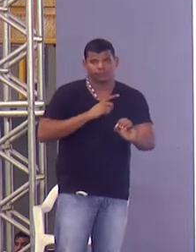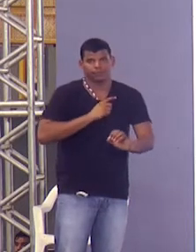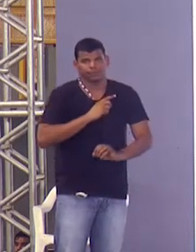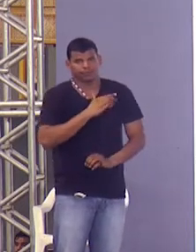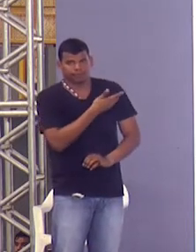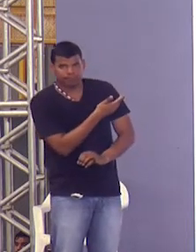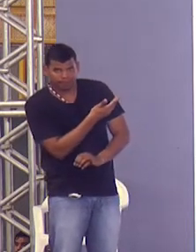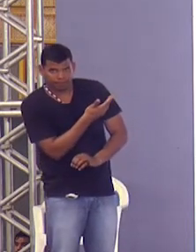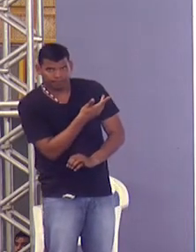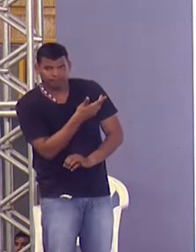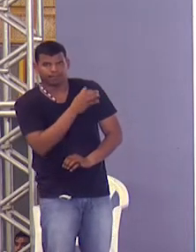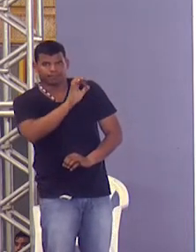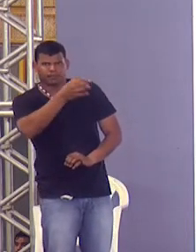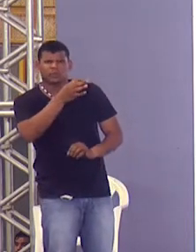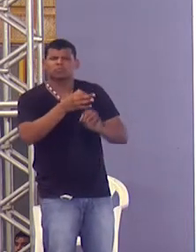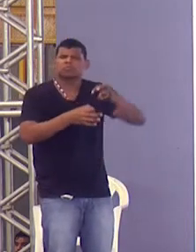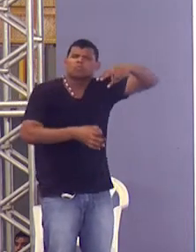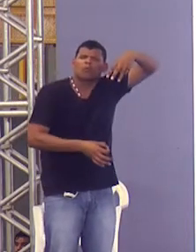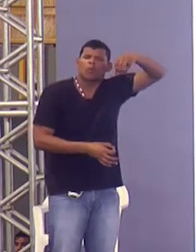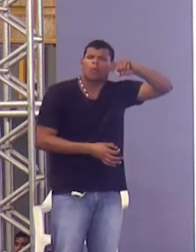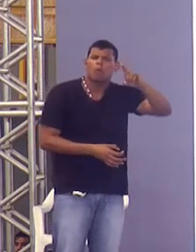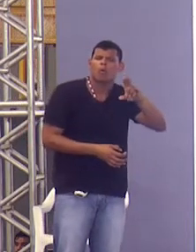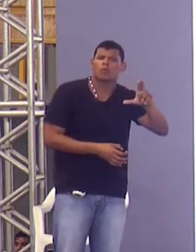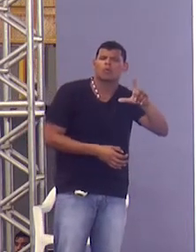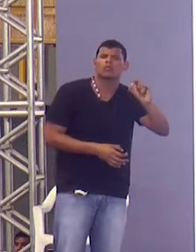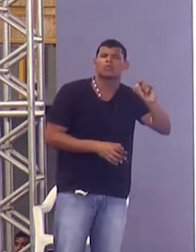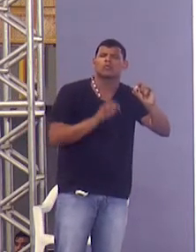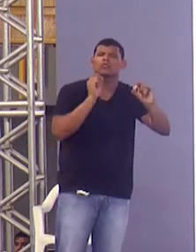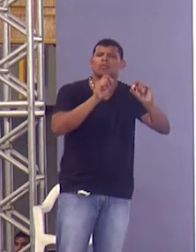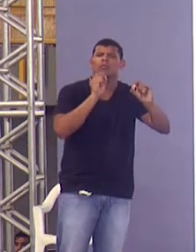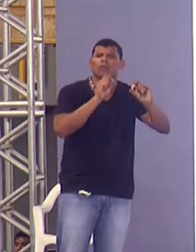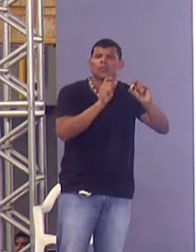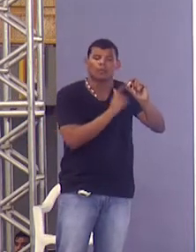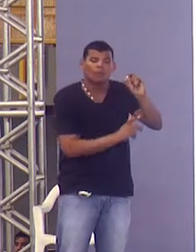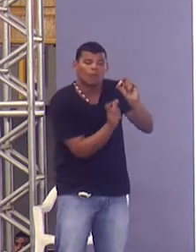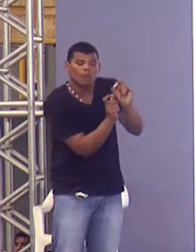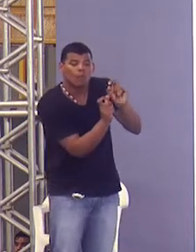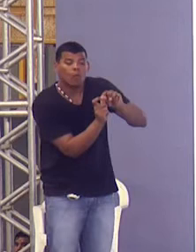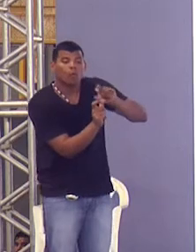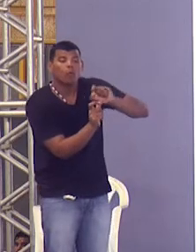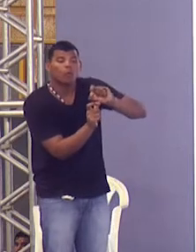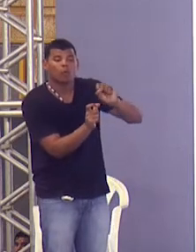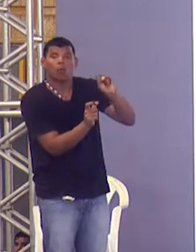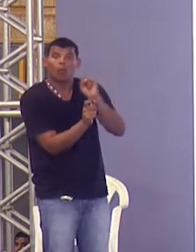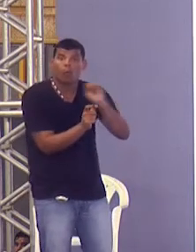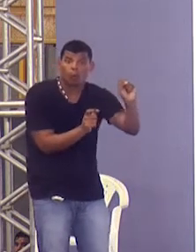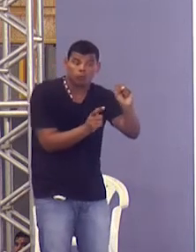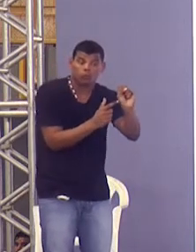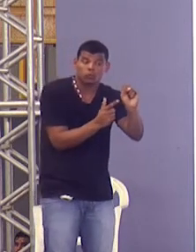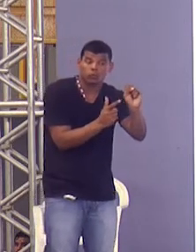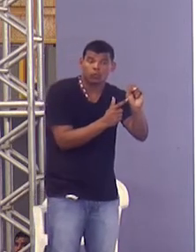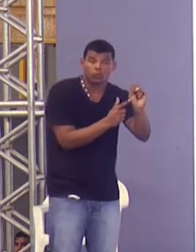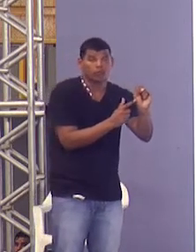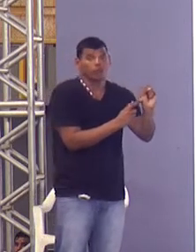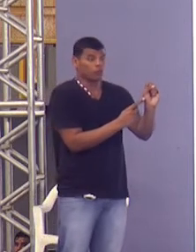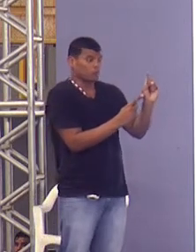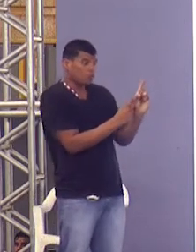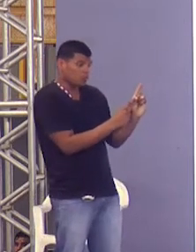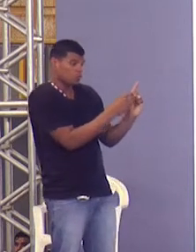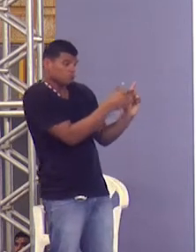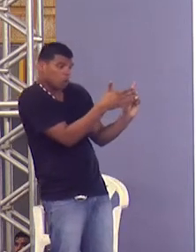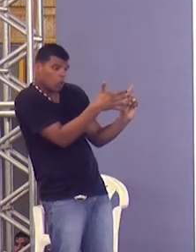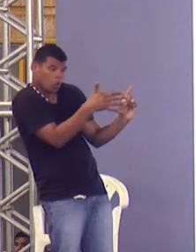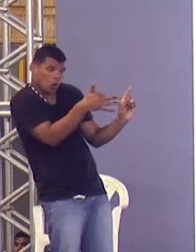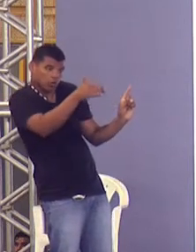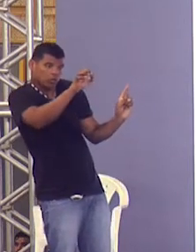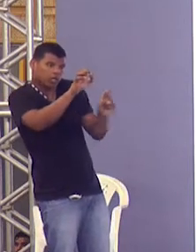O módulo de menos 8 é 8. Então, o número 8, ele está entre